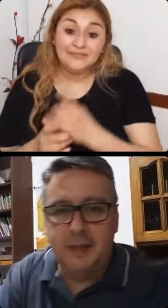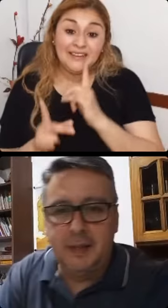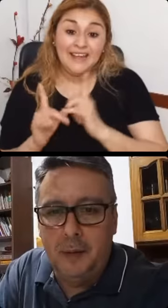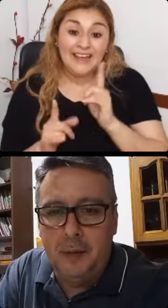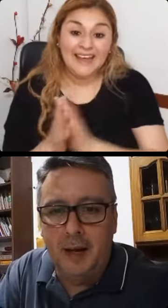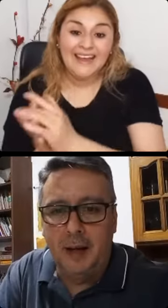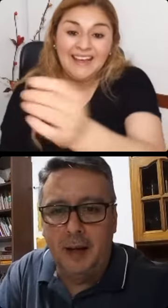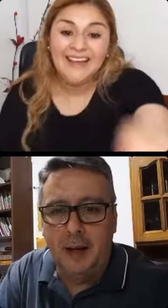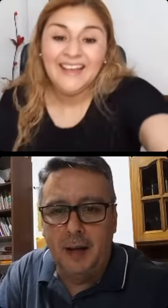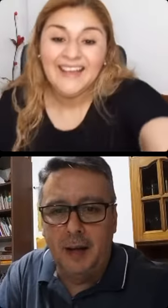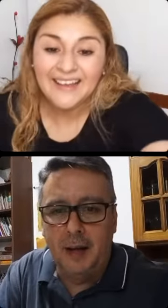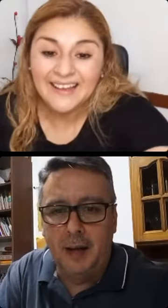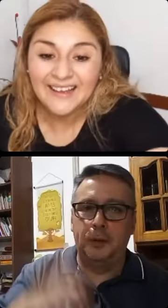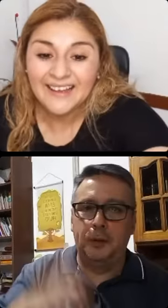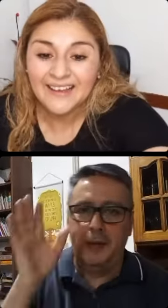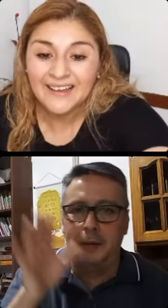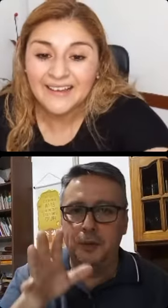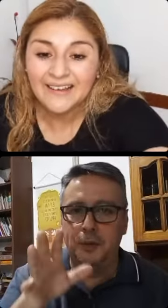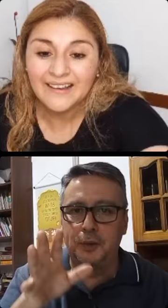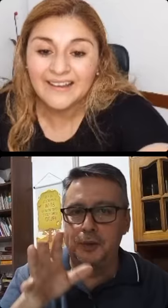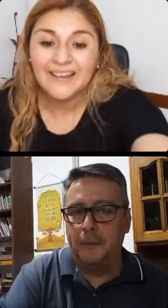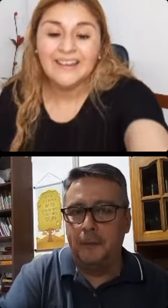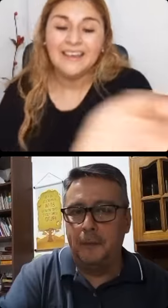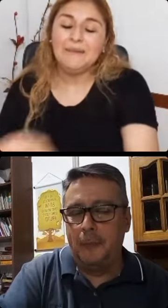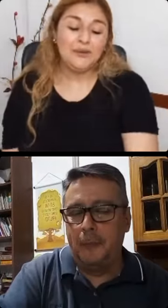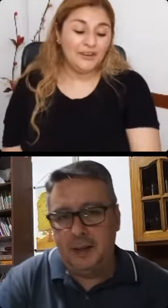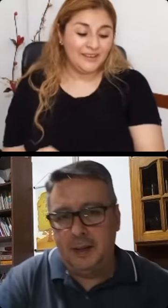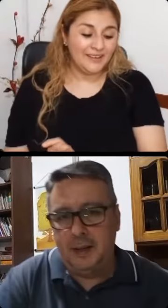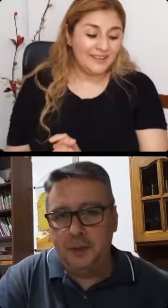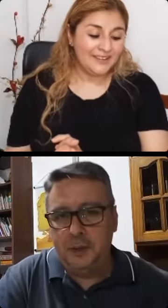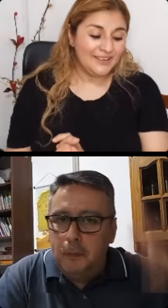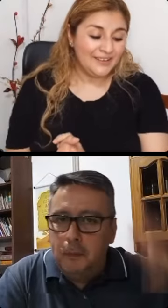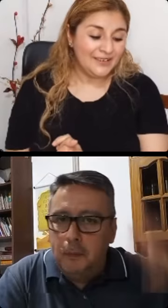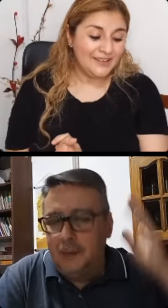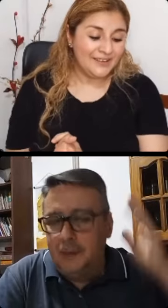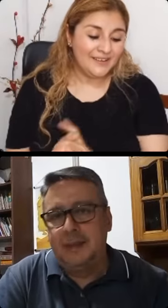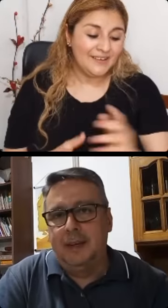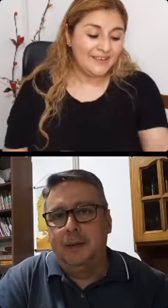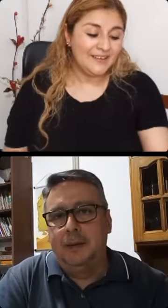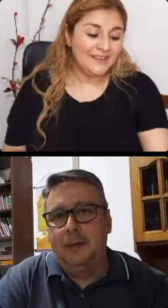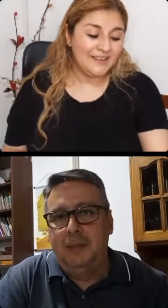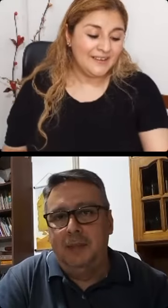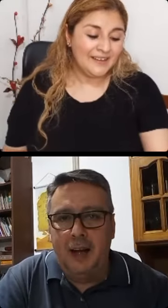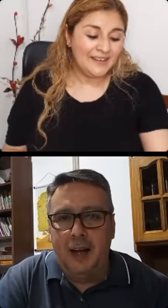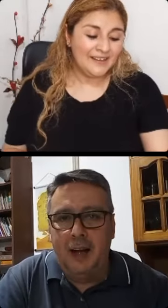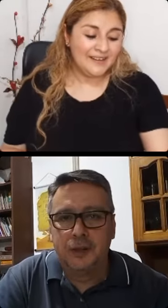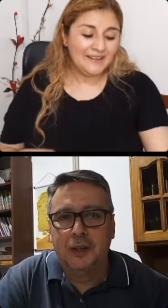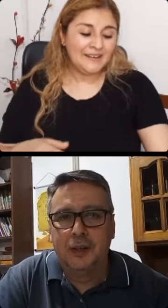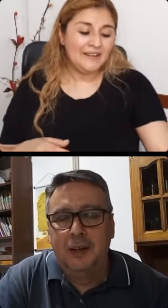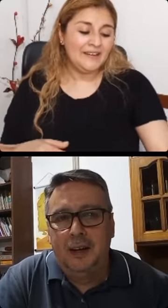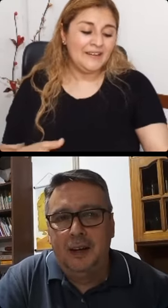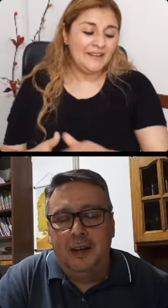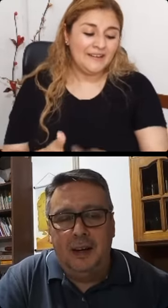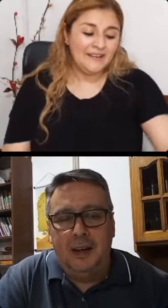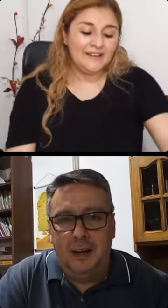familiarizado con la Biblia Gedeón fue un hombre muchacho que en su tiempo hace miles de años